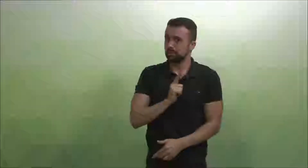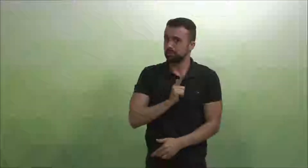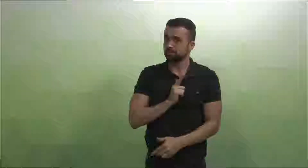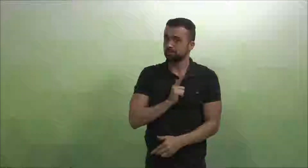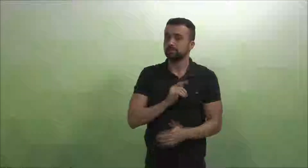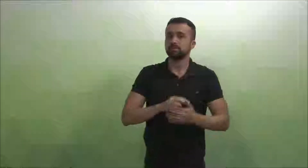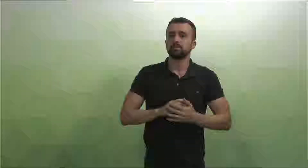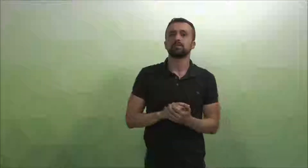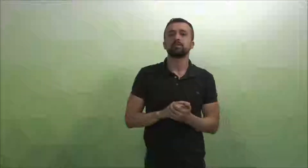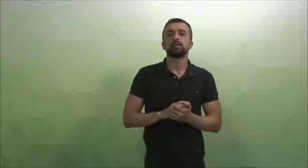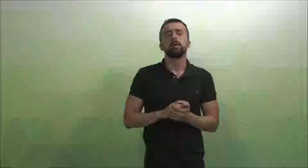de regras.